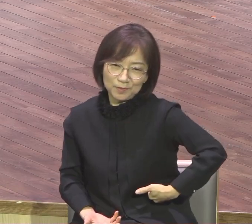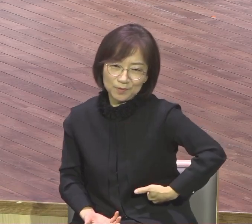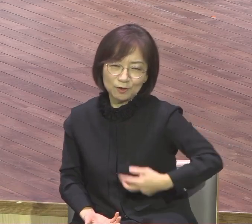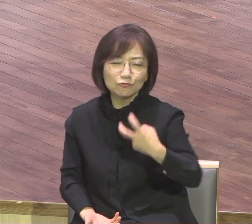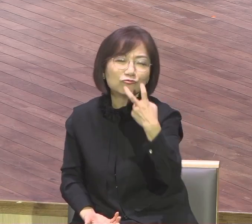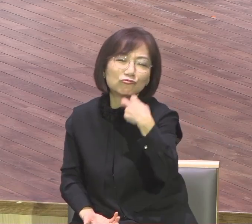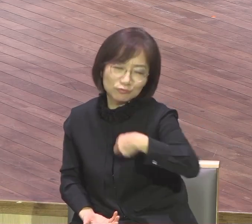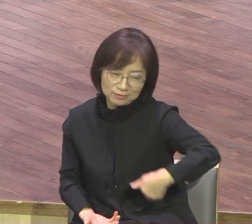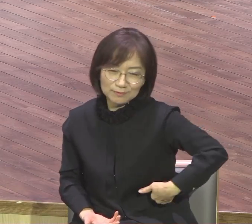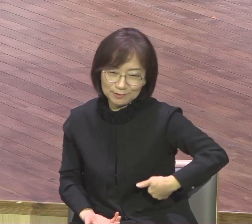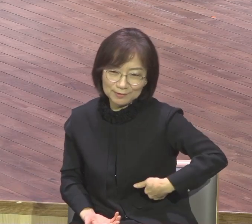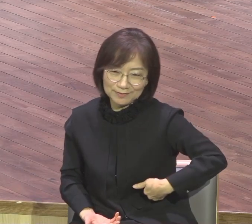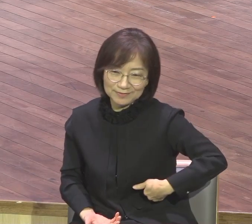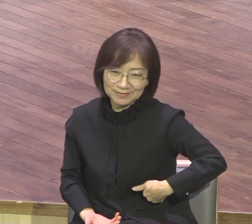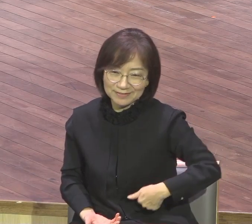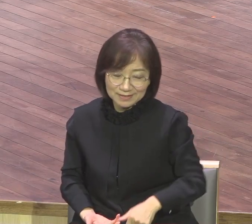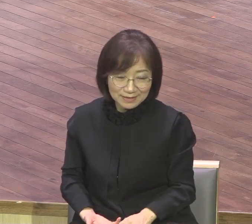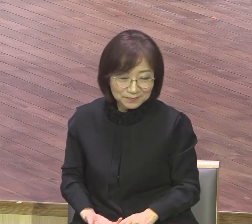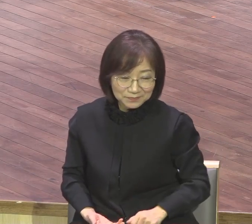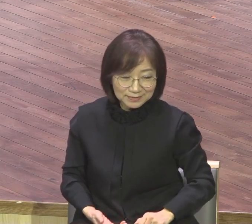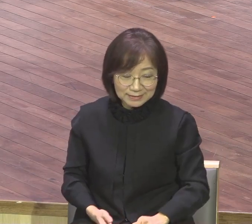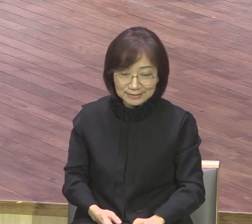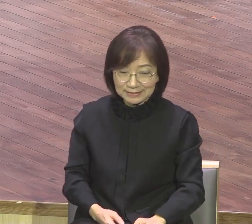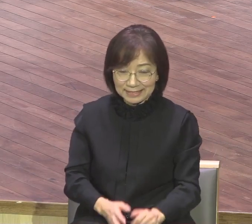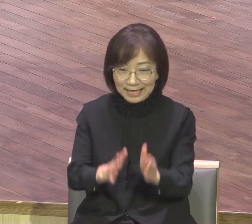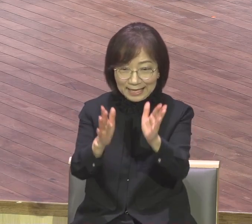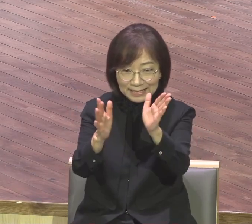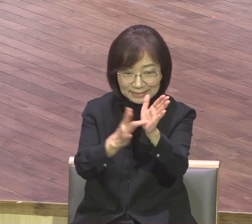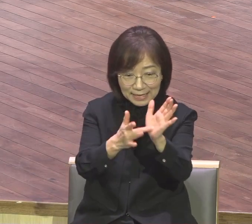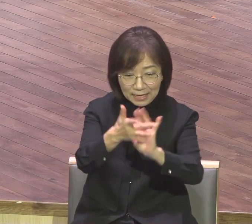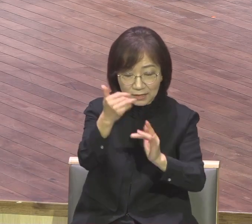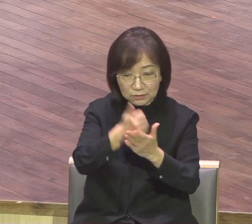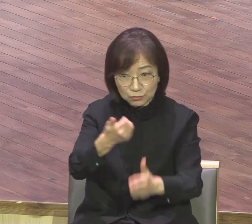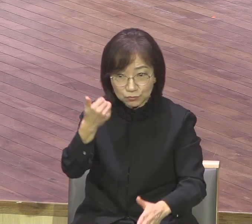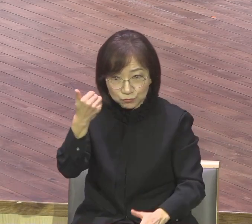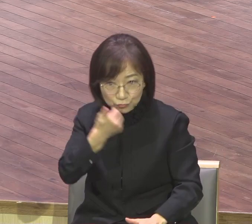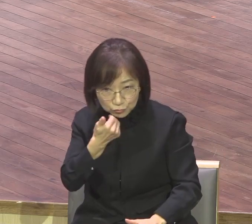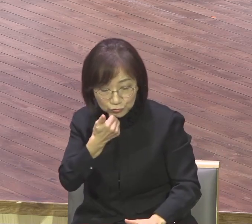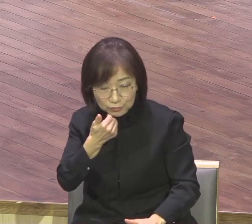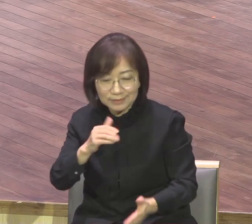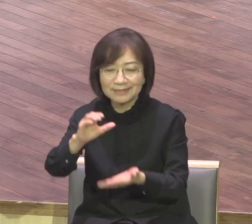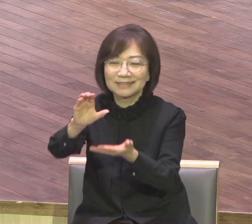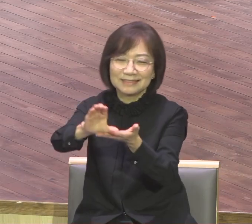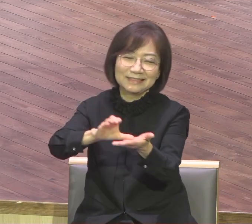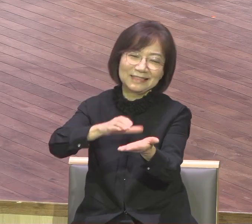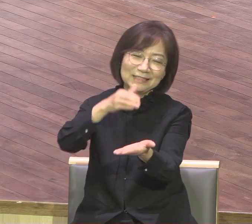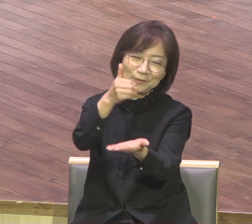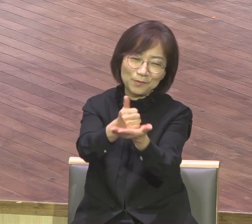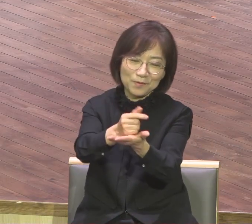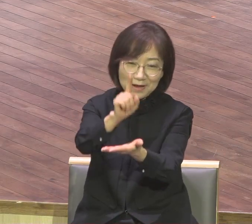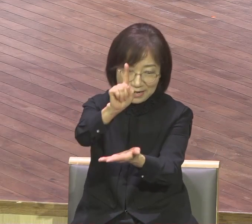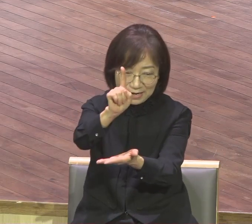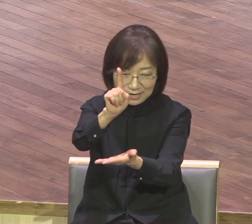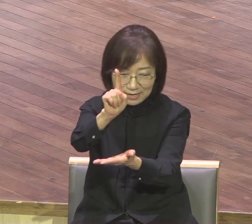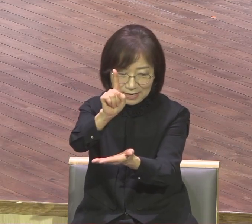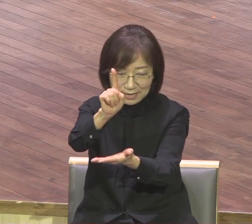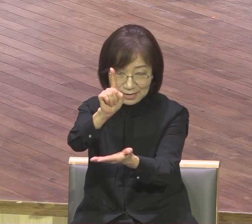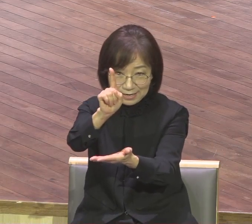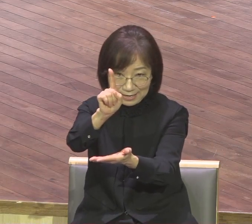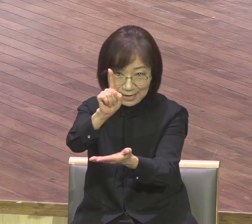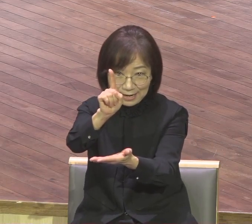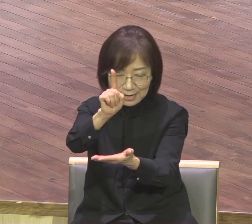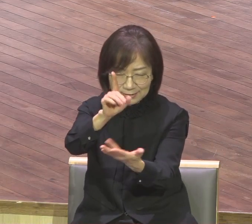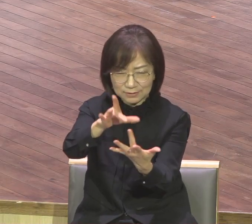dos elección y decisión. 예수가 그리스도 되신다는 이 유일성의 이 진리만을